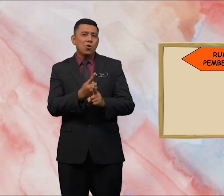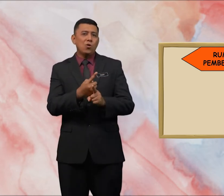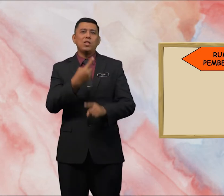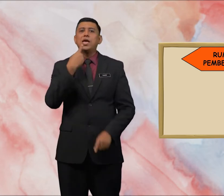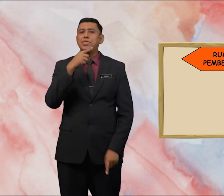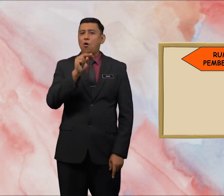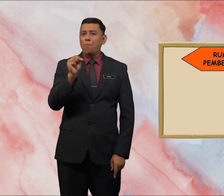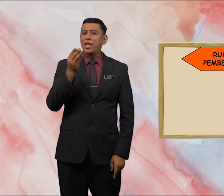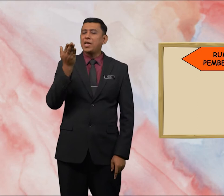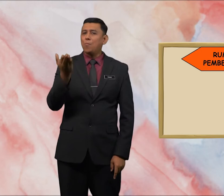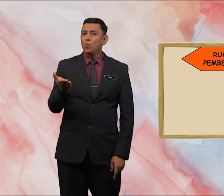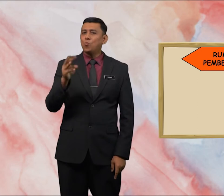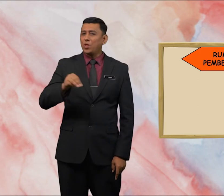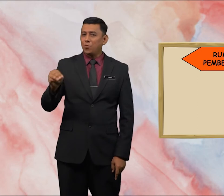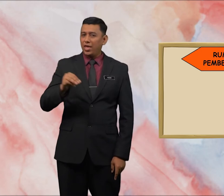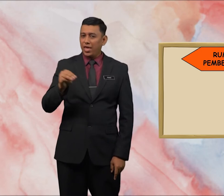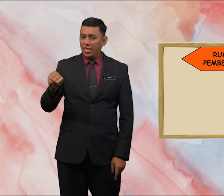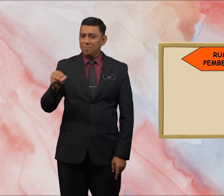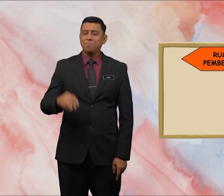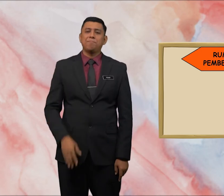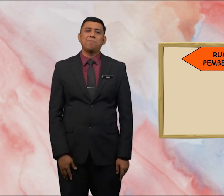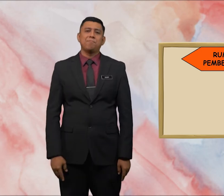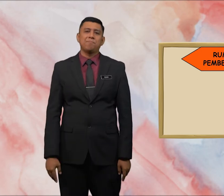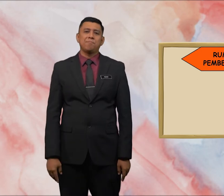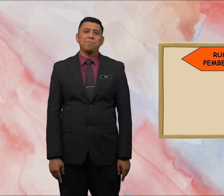Betul jawapan kamu, murid-murid.